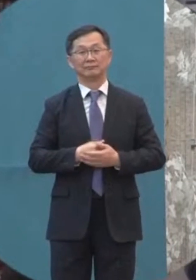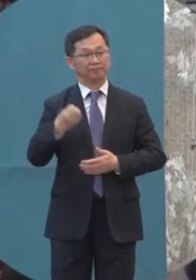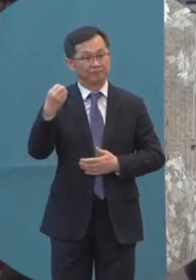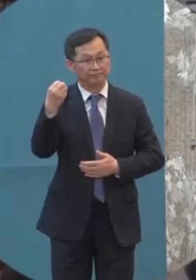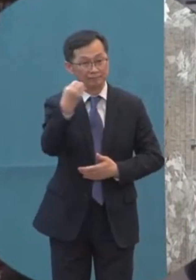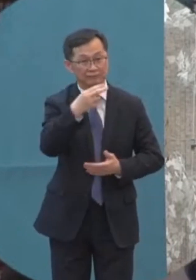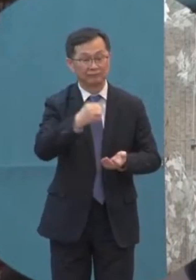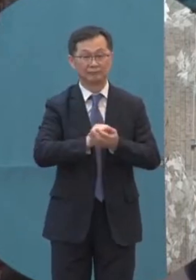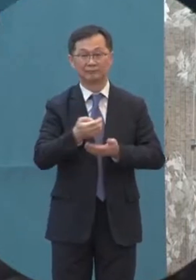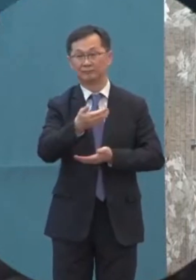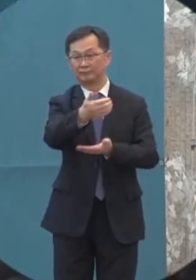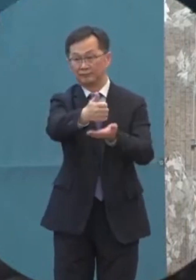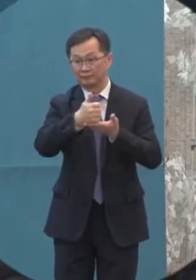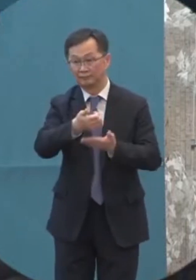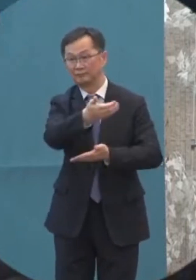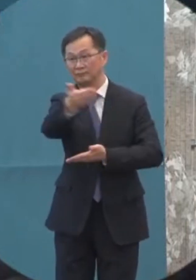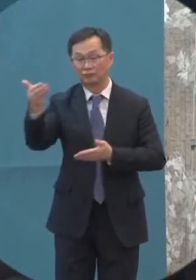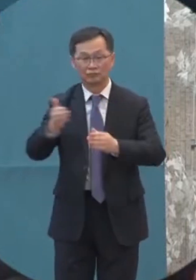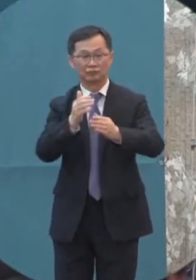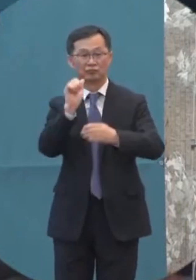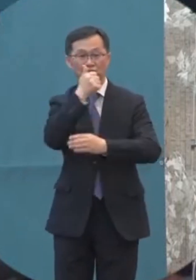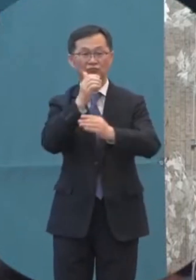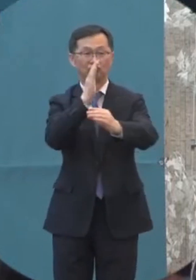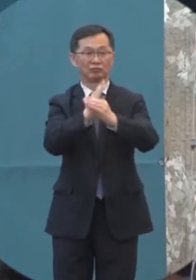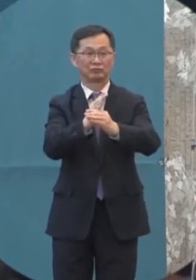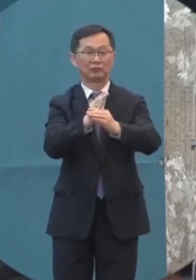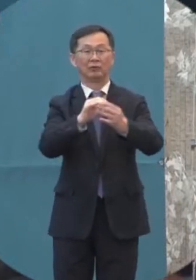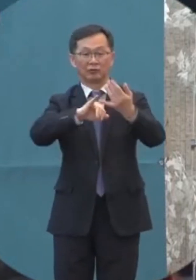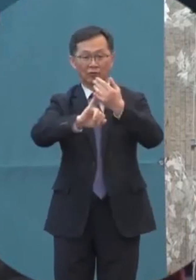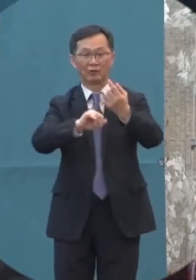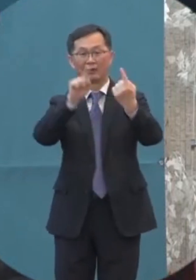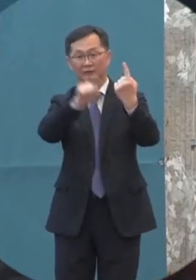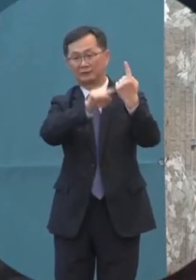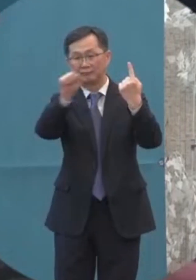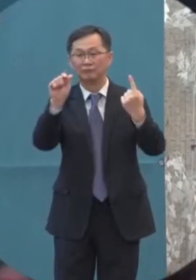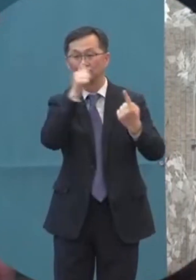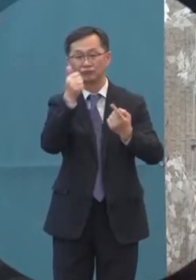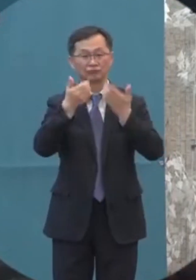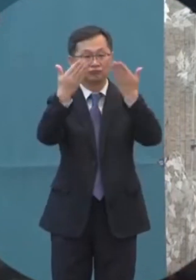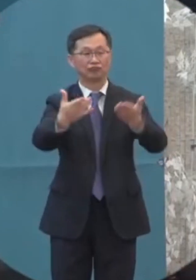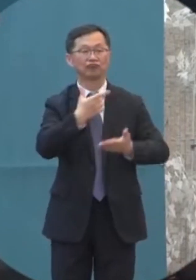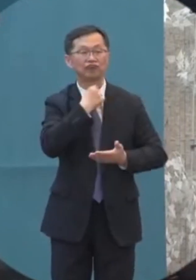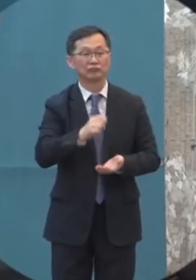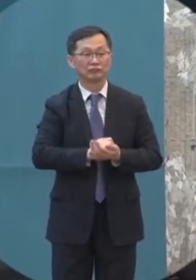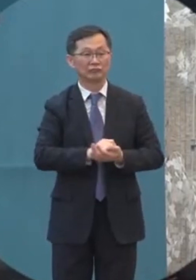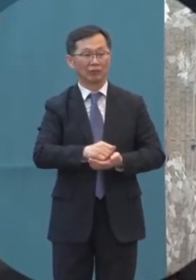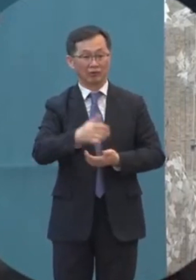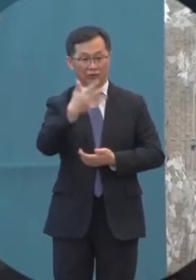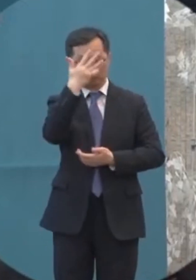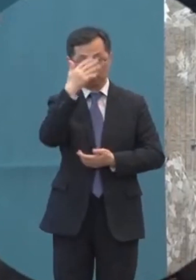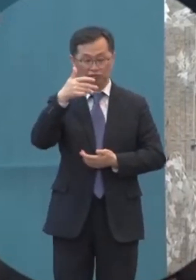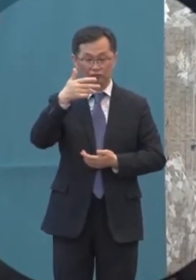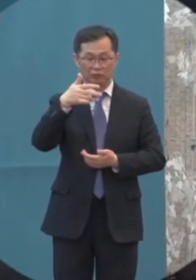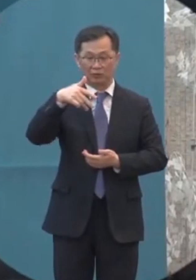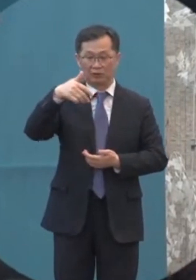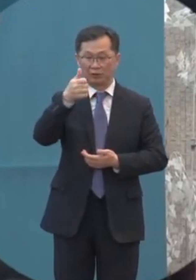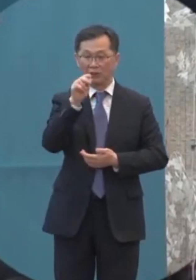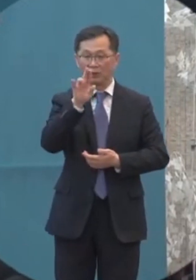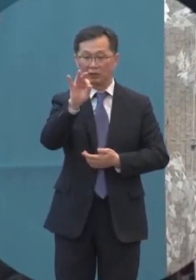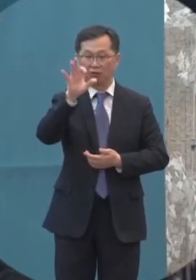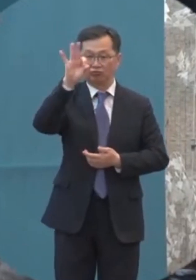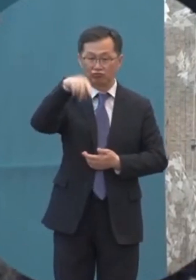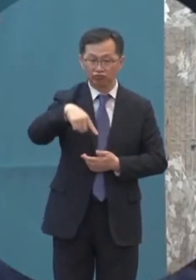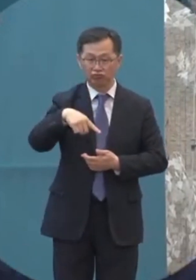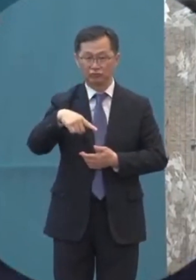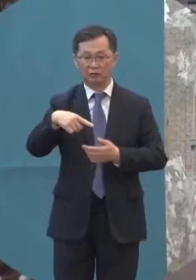그리고 내빈 소개 중에 제가 꼭 한 분만 더 보태고 싶은데 최형우 전 내무장관 따님이 여기